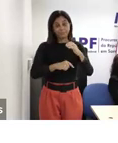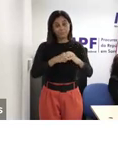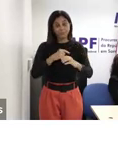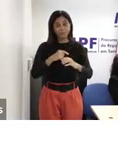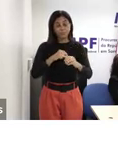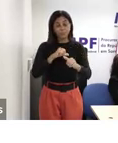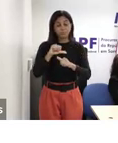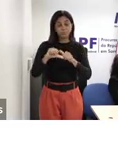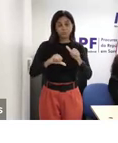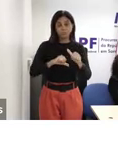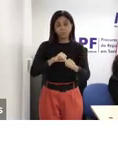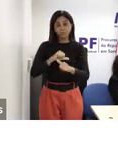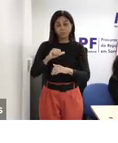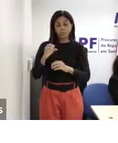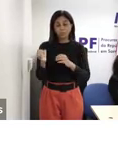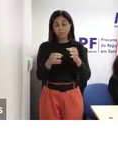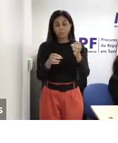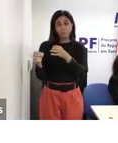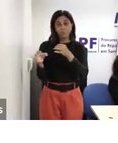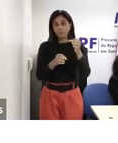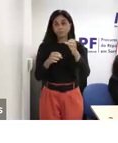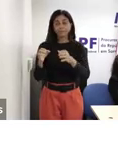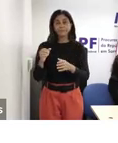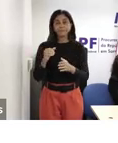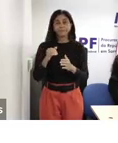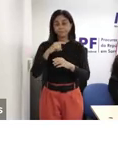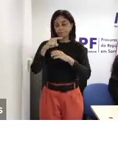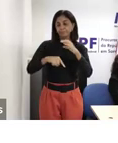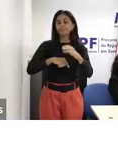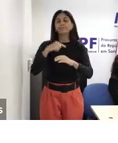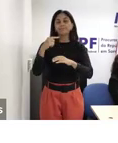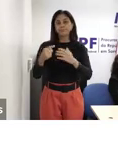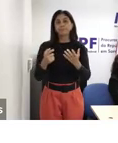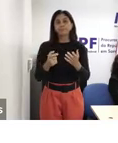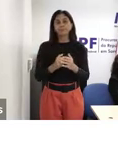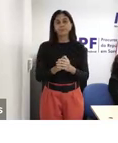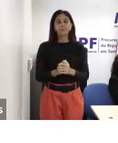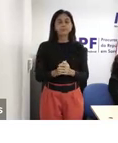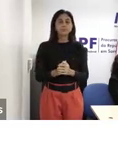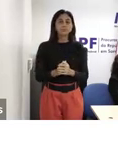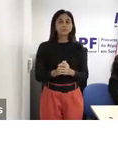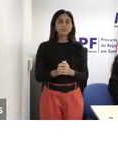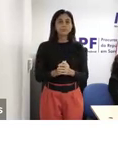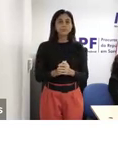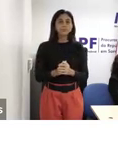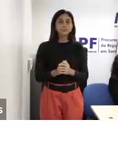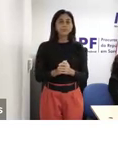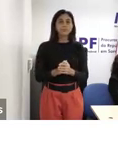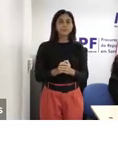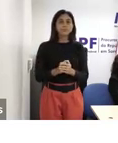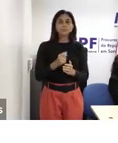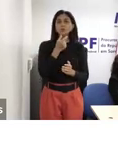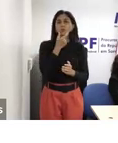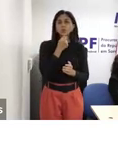um autor americano um professor americano Mark prk que ele fez uma obra em 2001 então